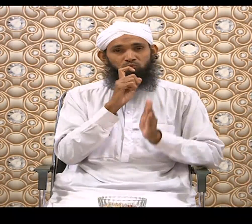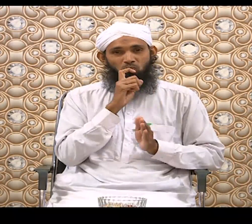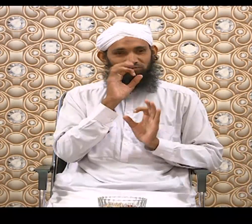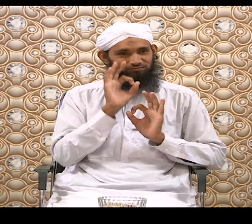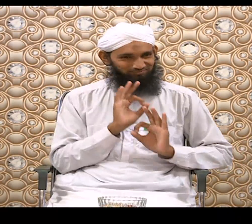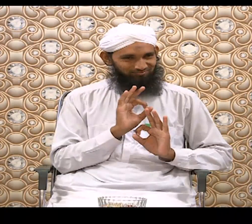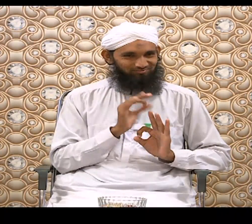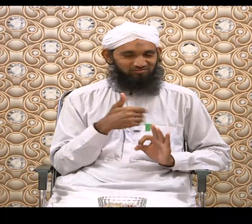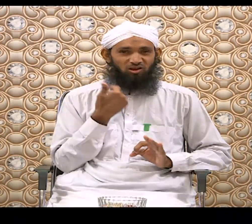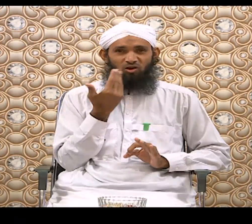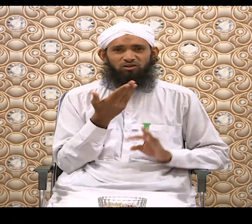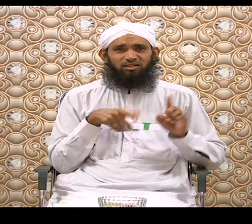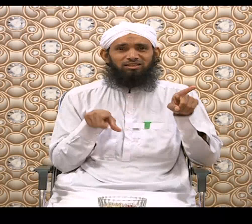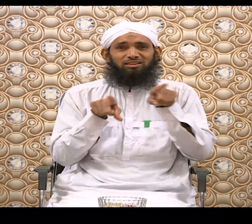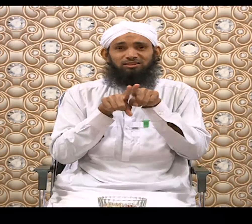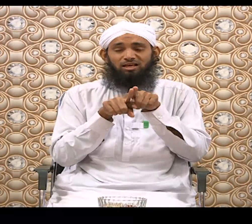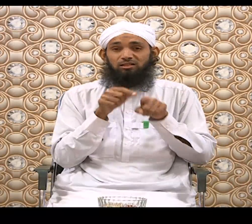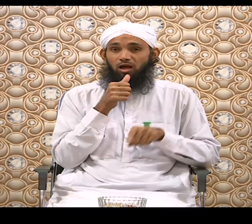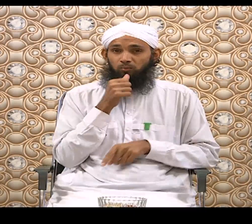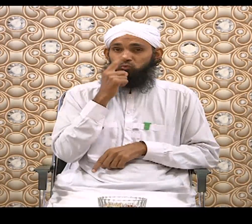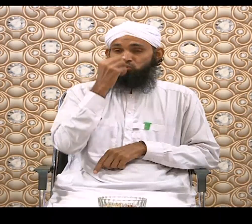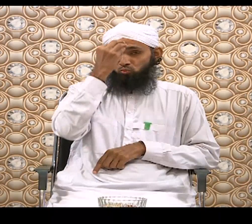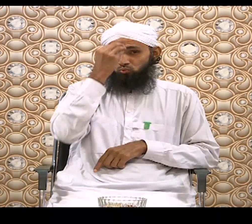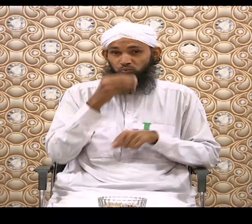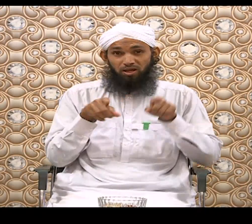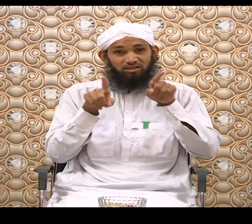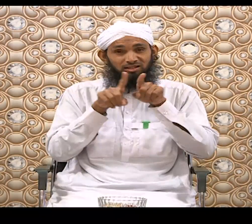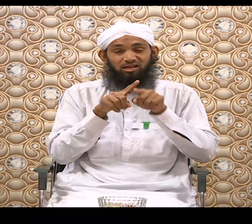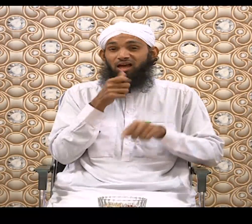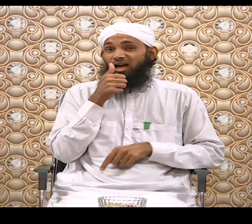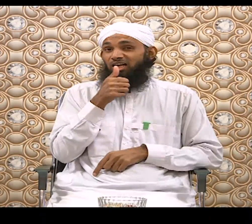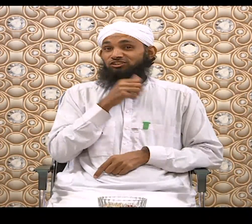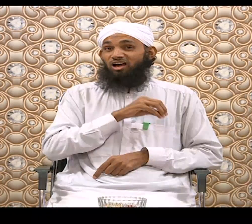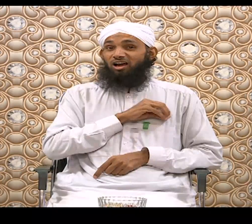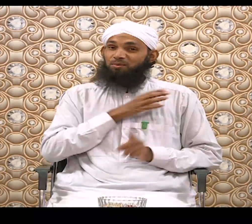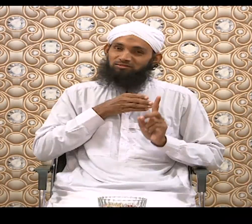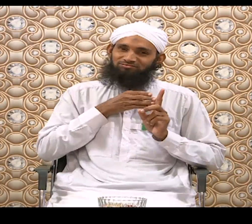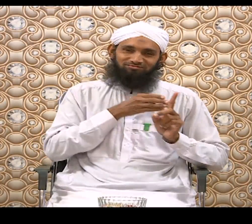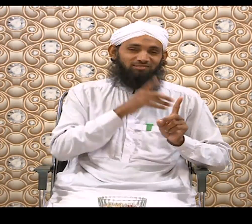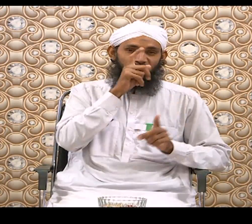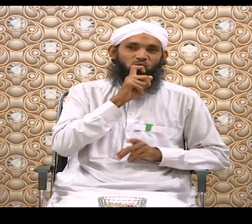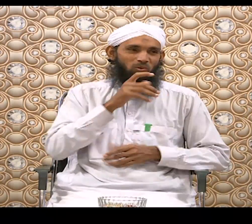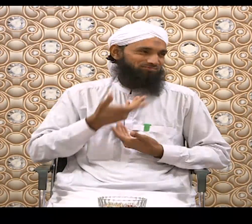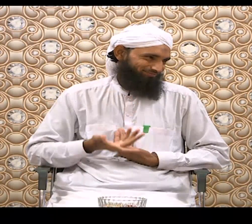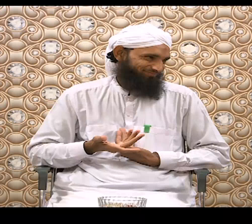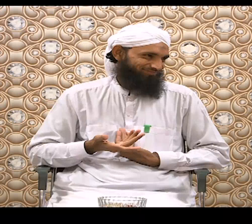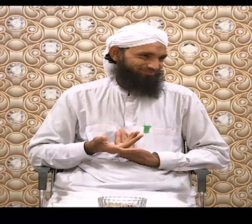دینے کے بعد اس کے ساتھ ہی ماں باپ سے اچھا سلوک کرنے کا حکم دیا اس میں حکمت یہ ہے کہ